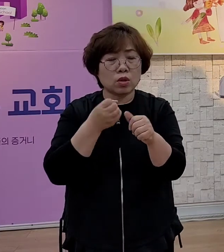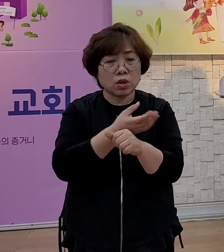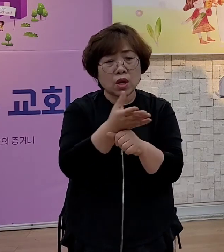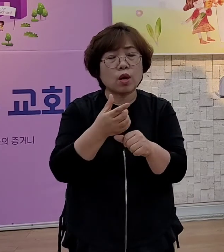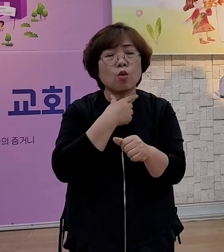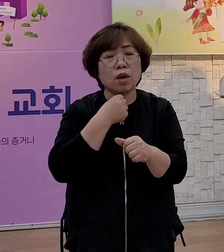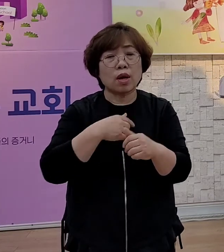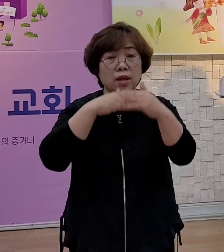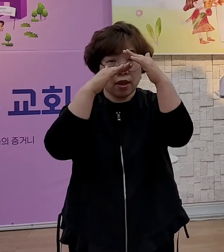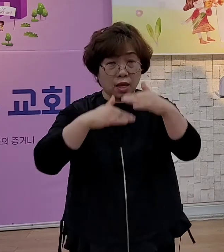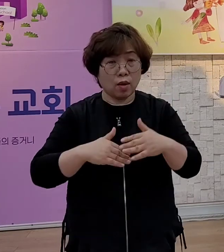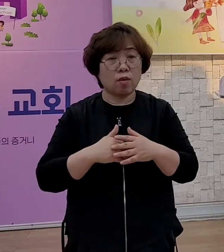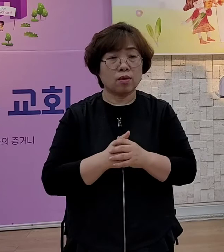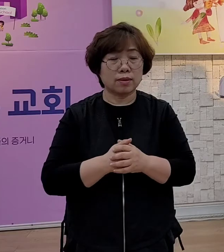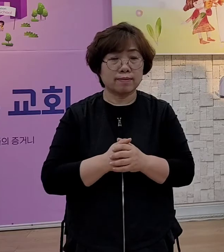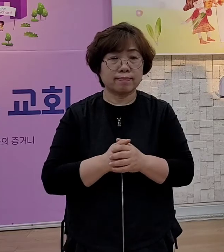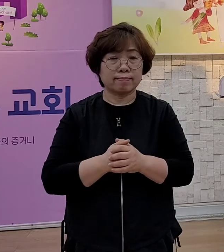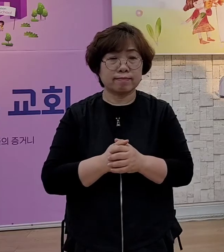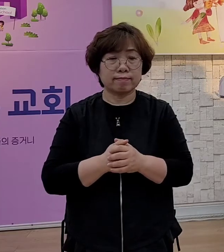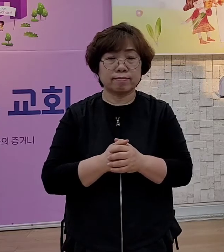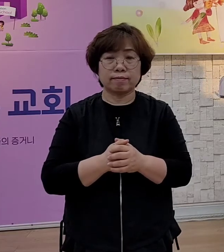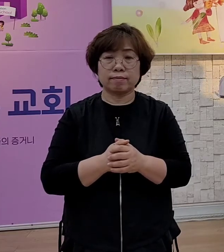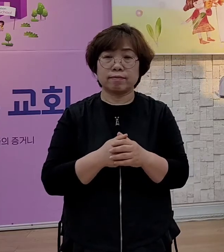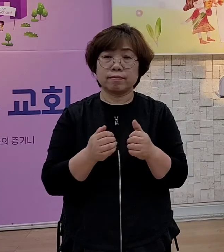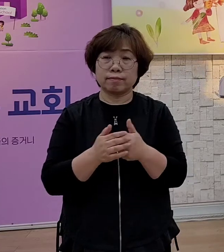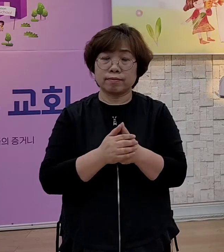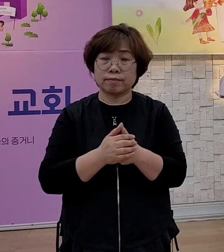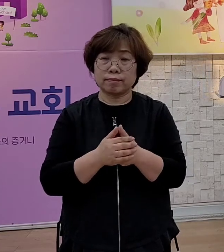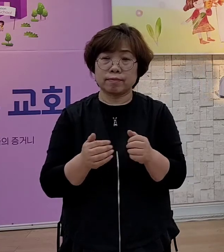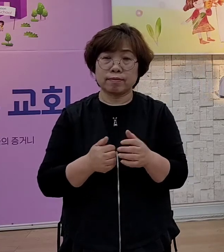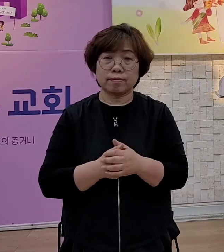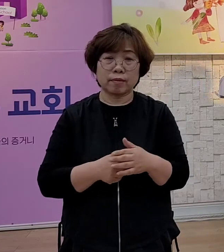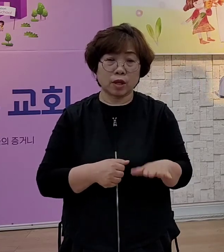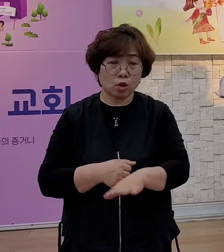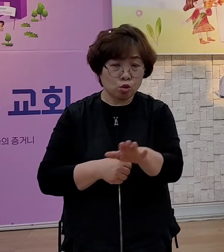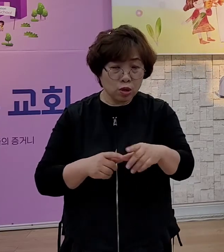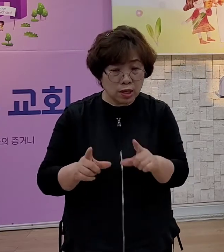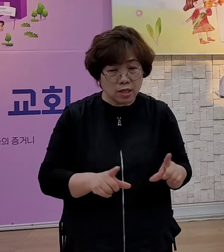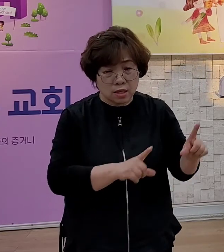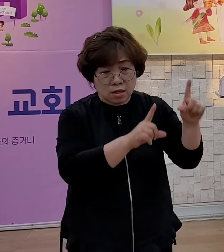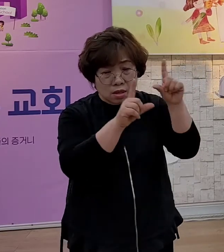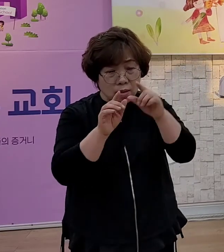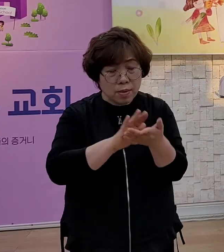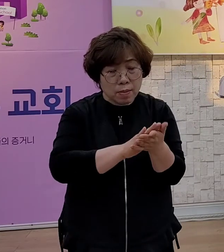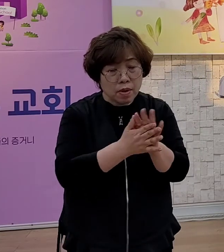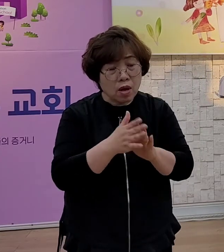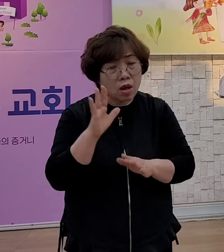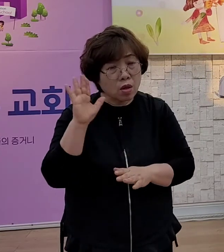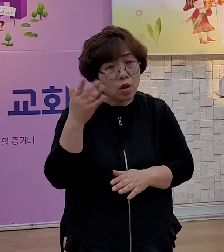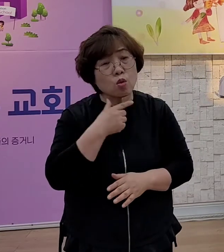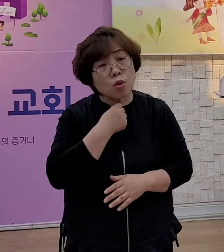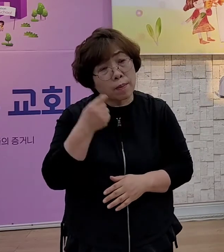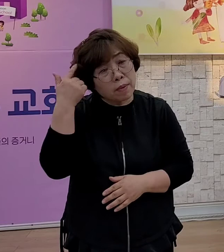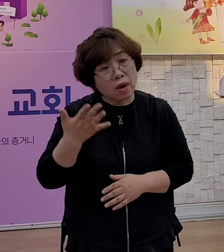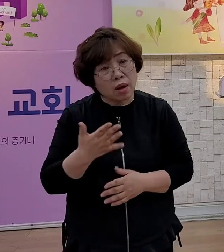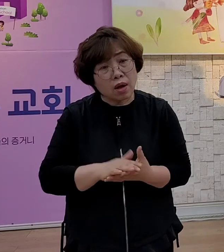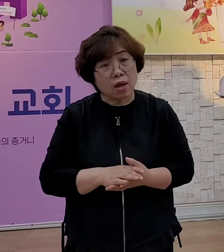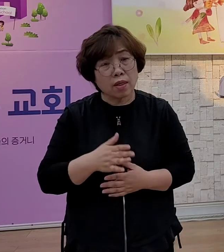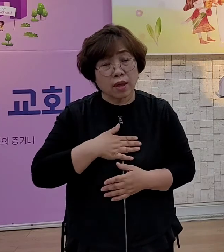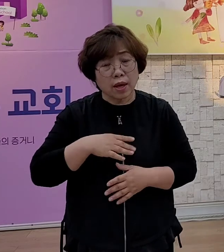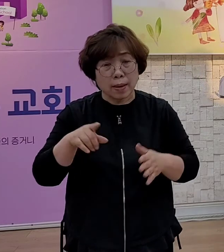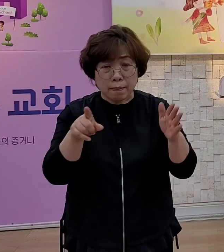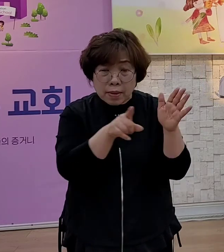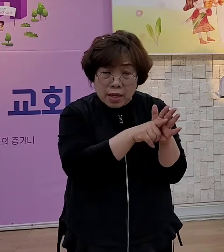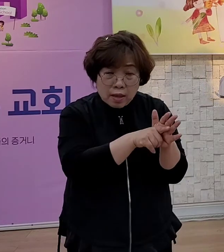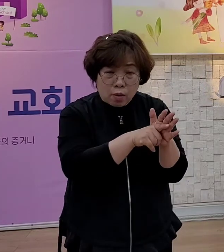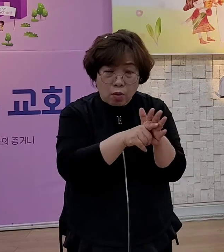거예요. 여러분, 그래서 우리의 삶이 변화되기를 원합니까? 정말 우리가 믿음과 행함이